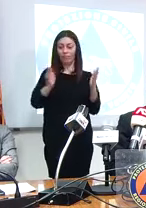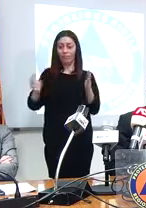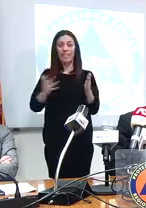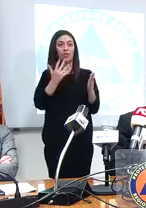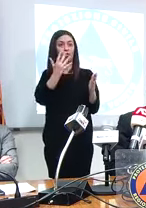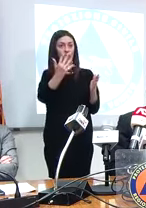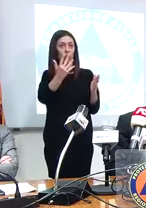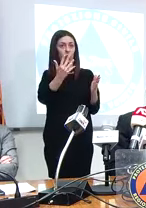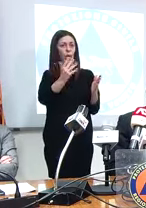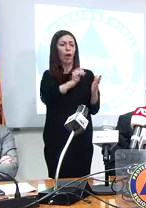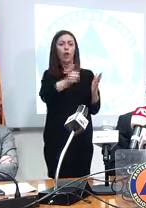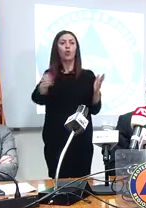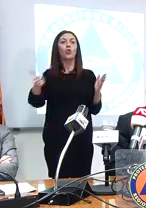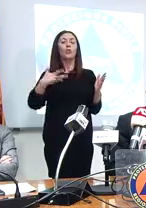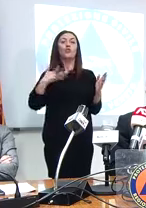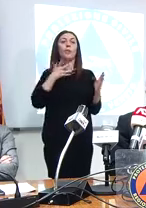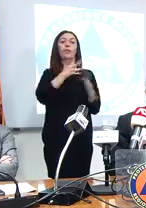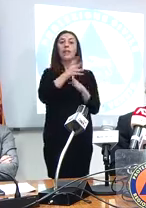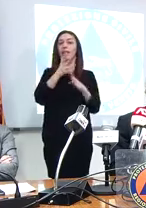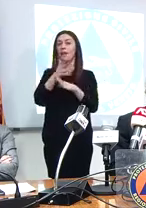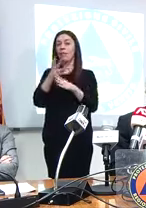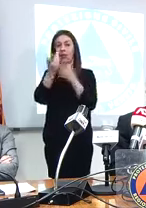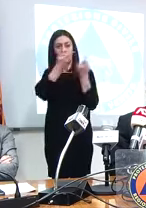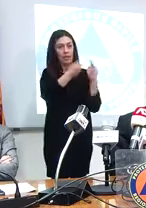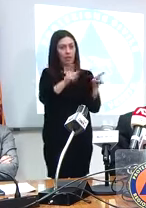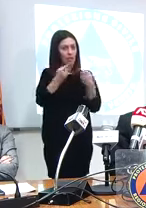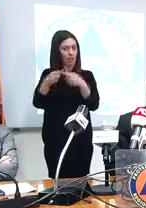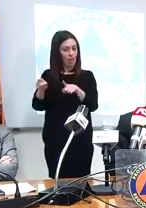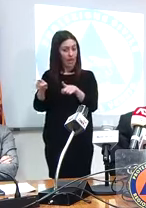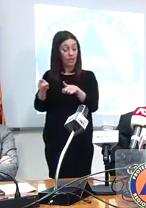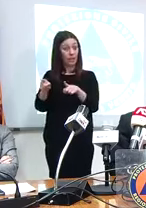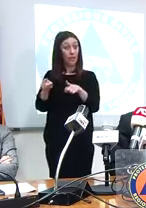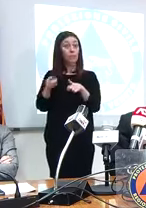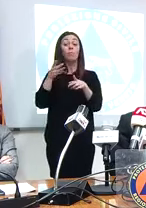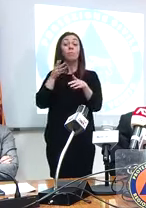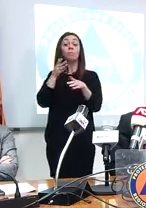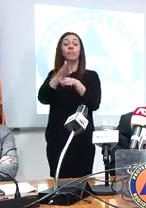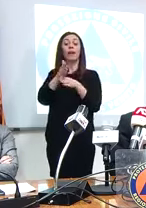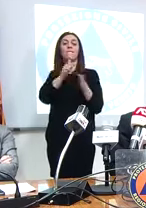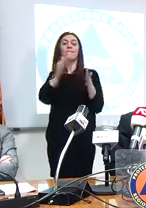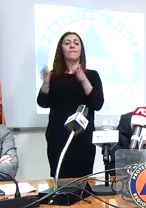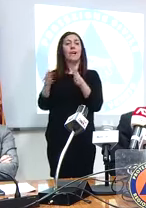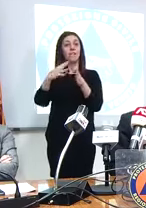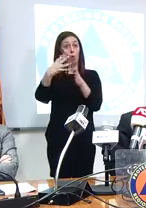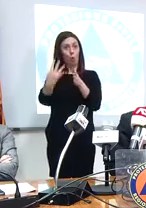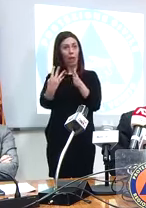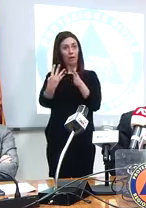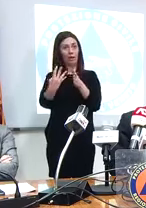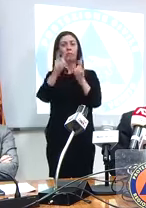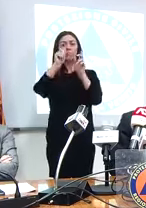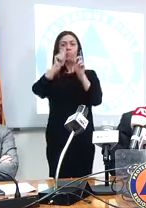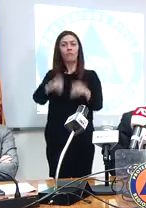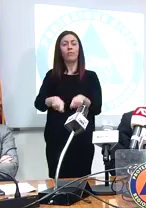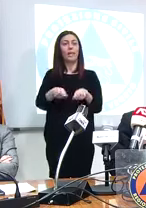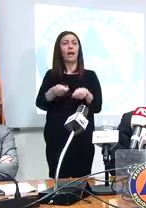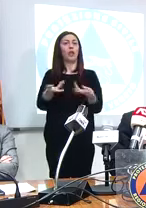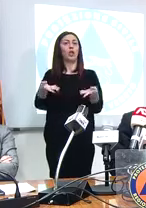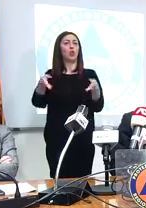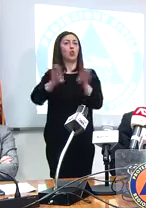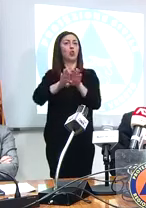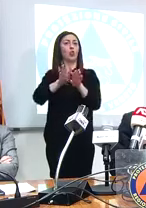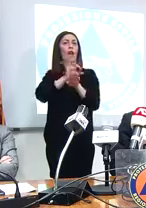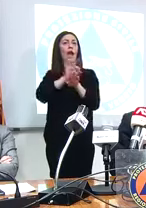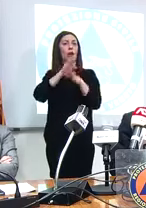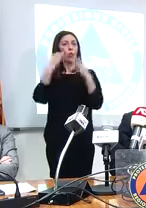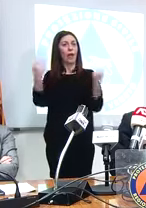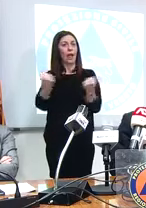prevedeva che quando si entrava in fase 4 scattavano le chiusure. Ecco, noi oggi ci avviamo a rientrare in